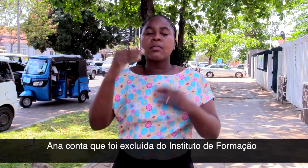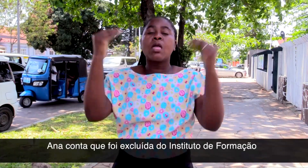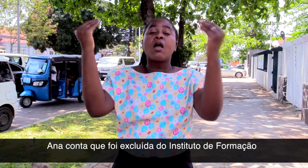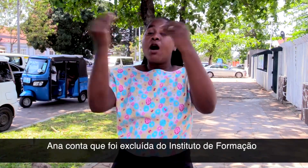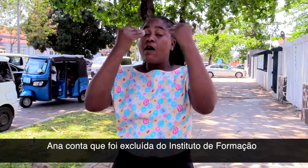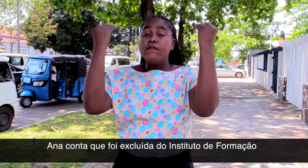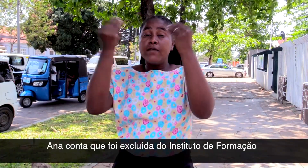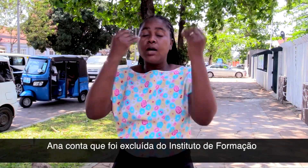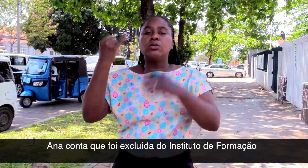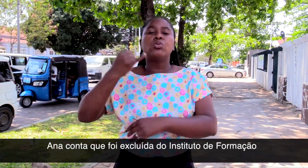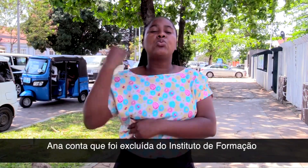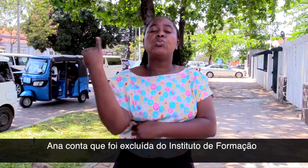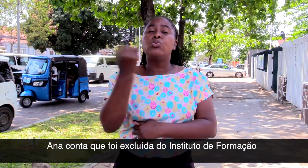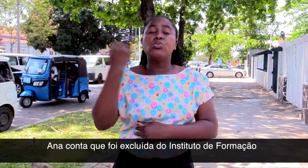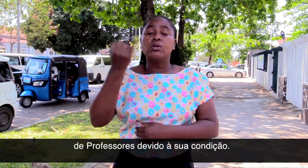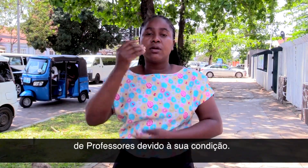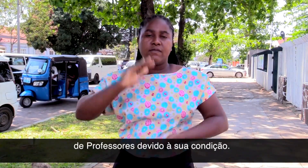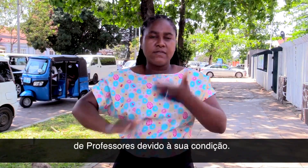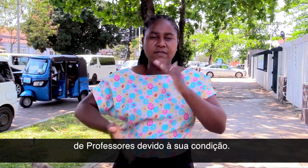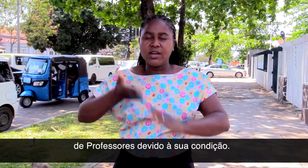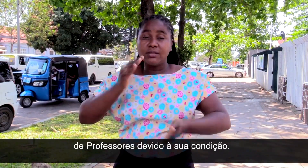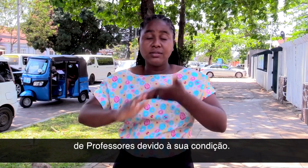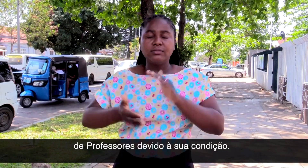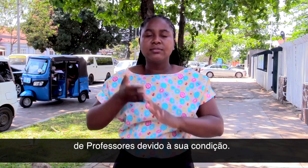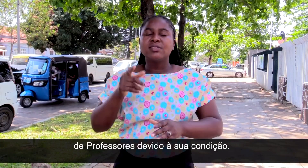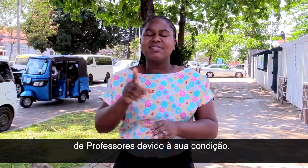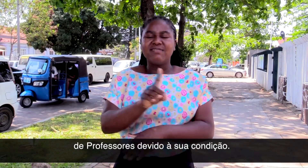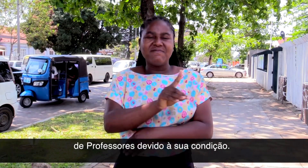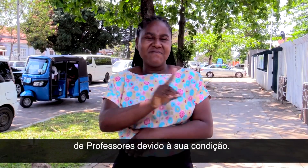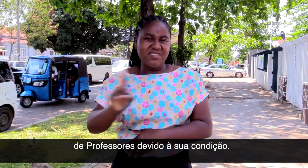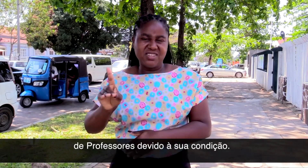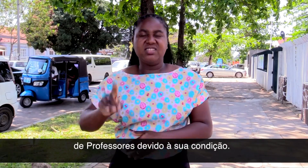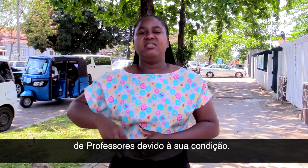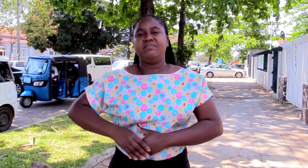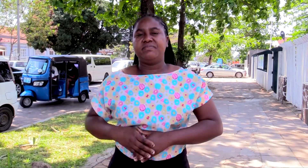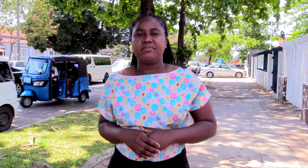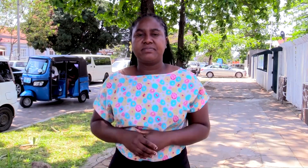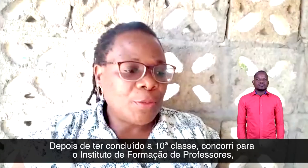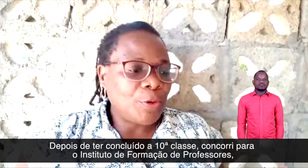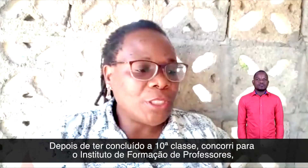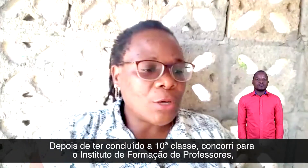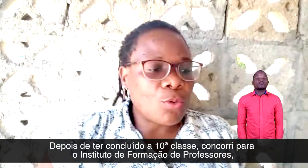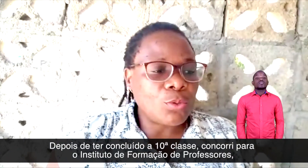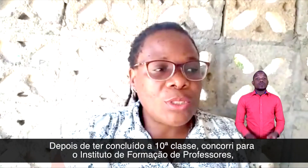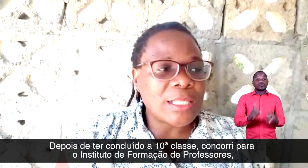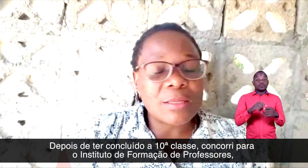Ana conta que foi excluída do Instituto de Formação de Professores devido à sua condição. Depois de ter concluído a 10ª